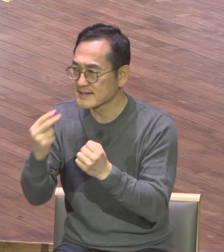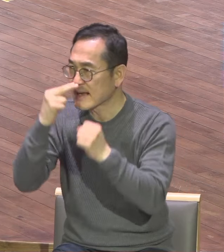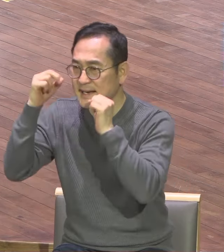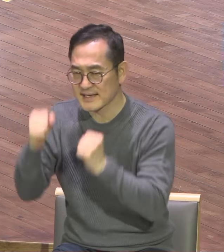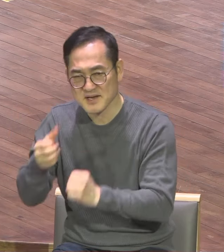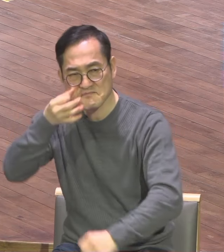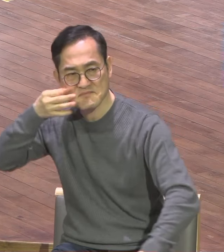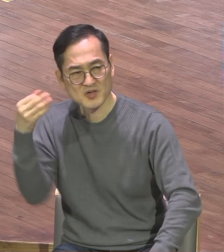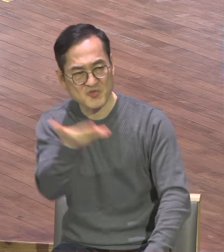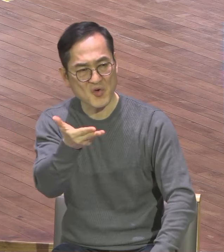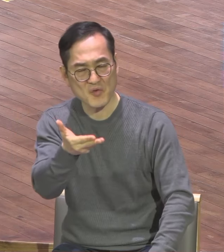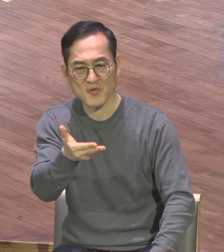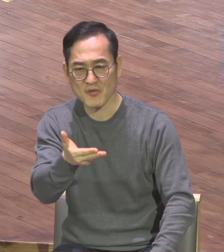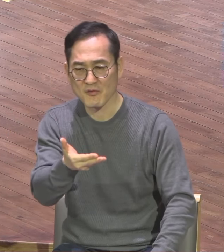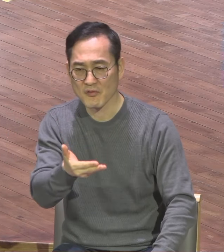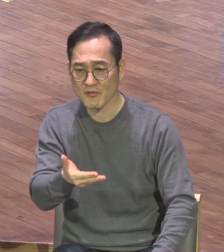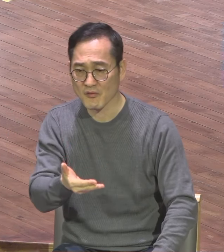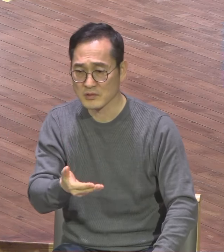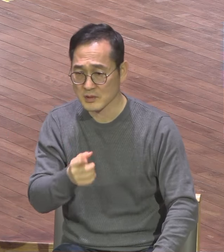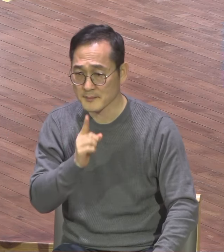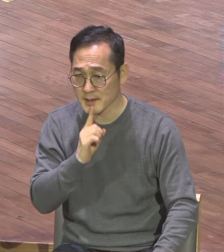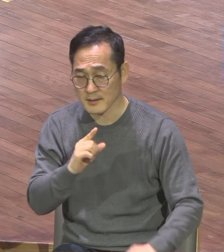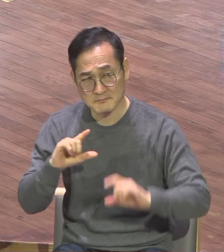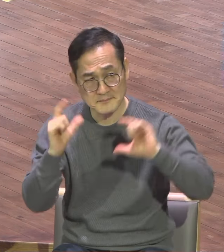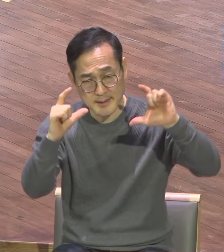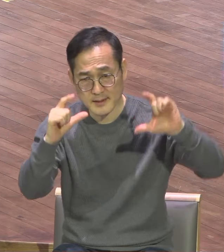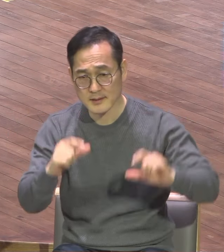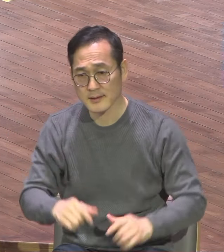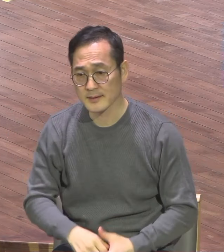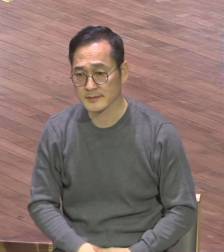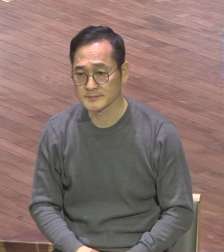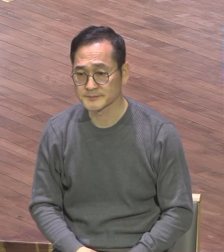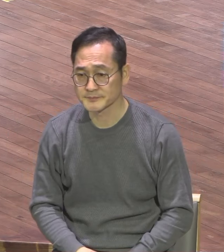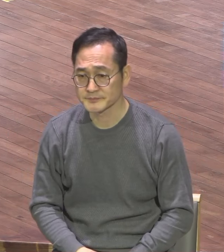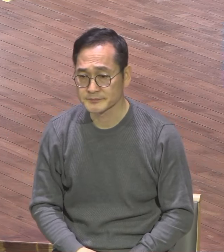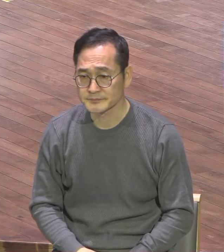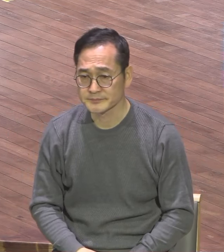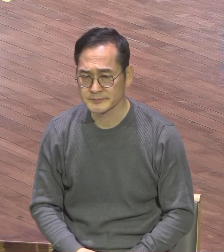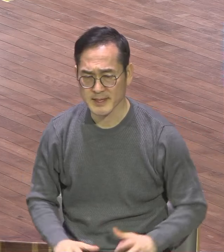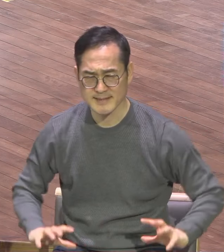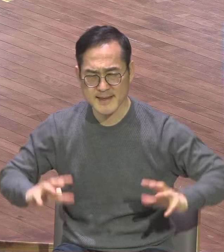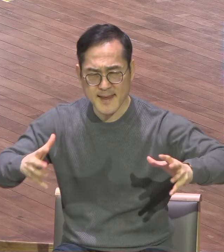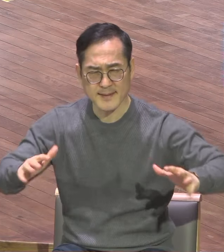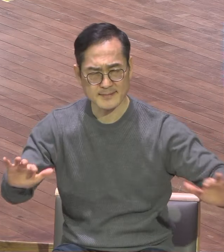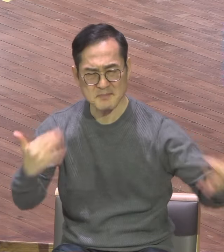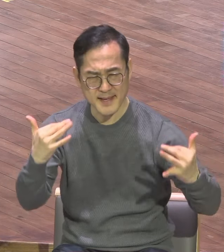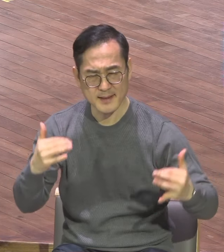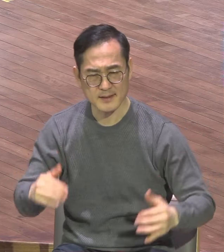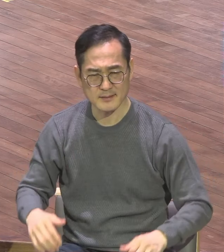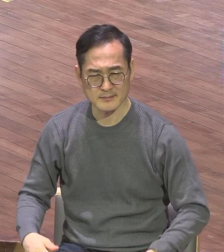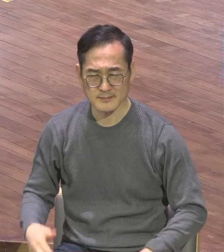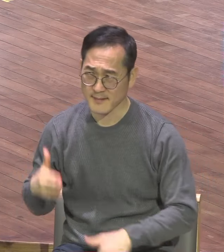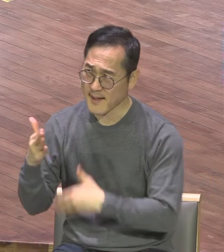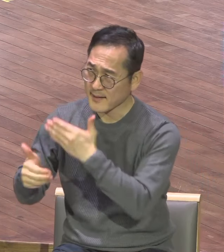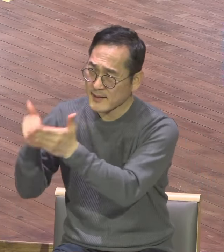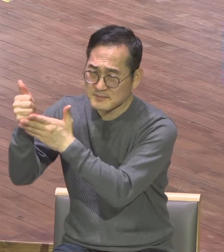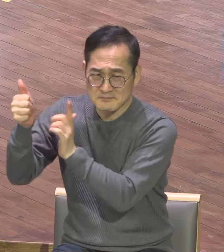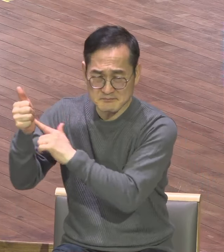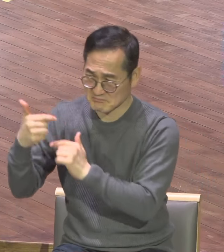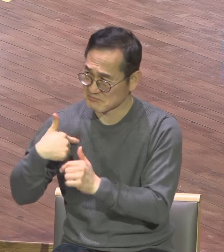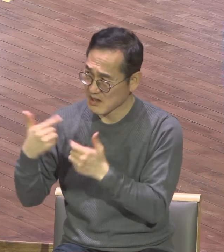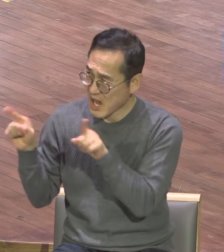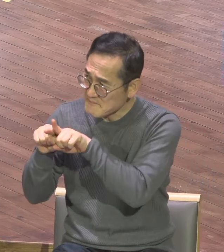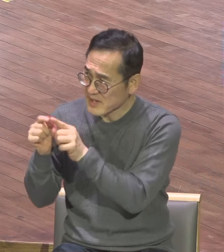내가 보여주겠다 선포했어요. 전 세계에 오늘 하나님이 이스라엘에 계심을